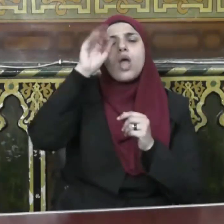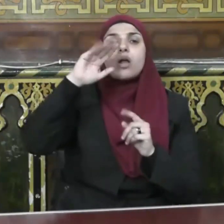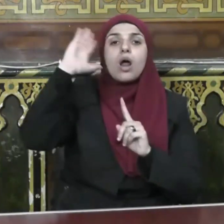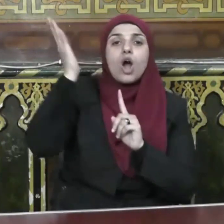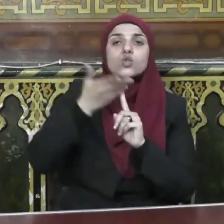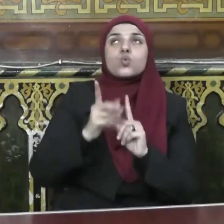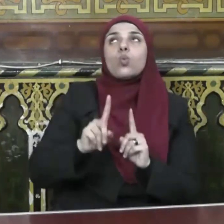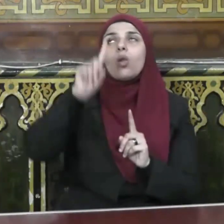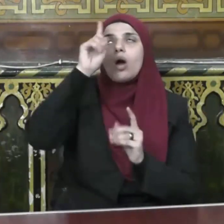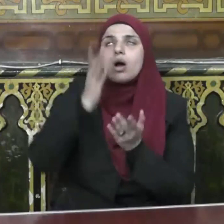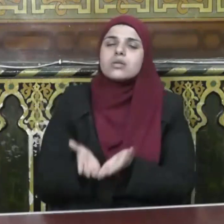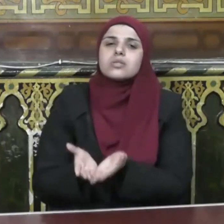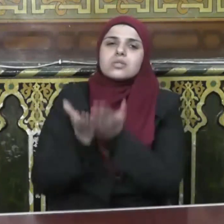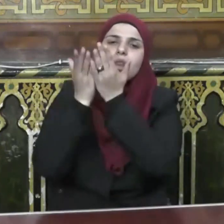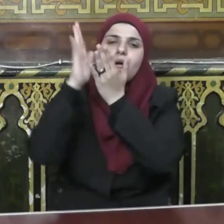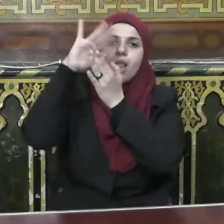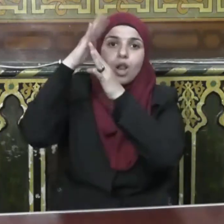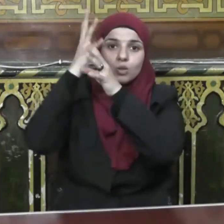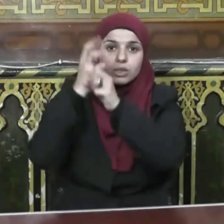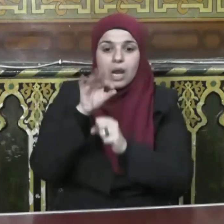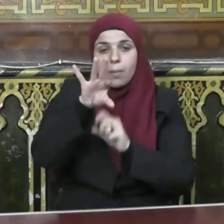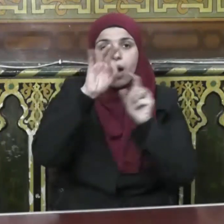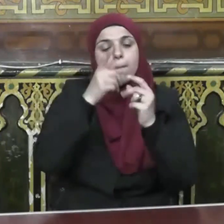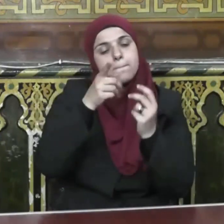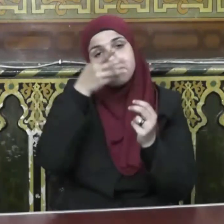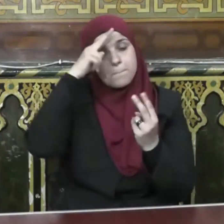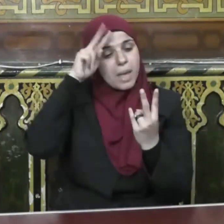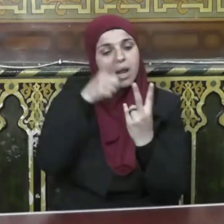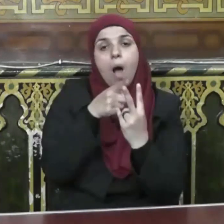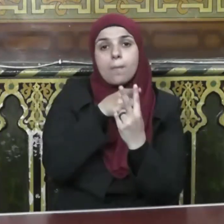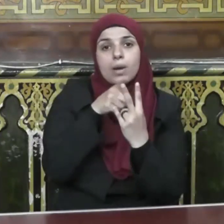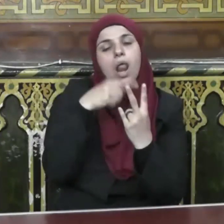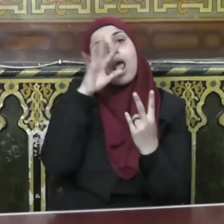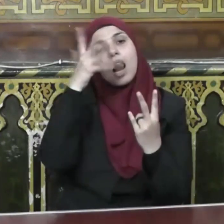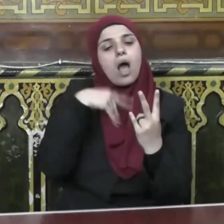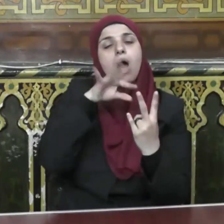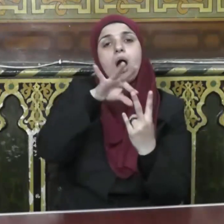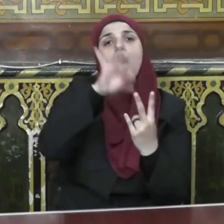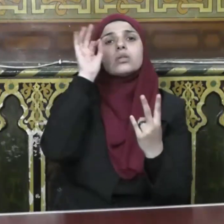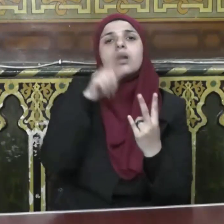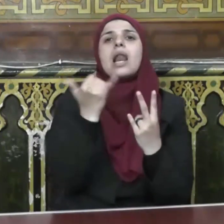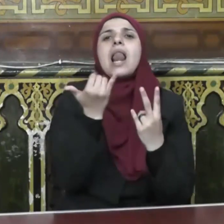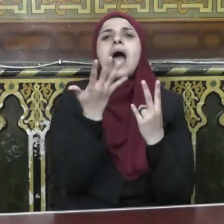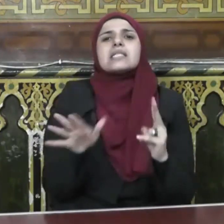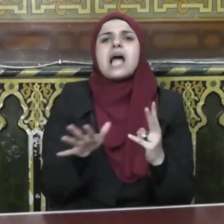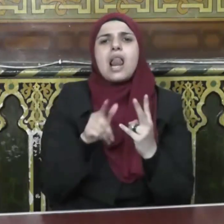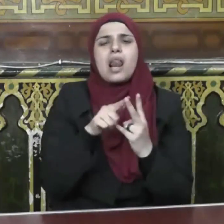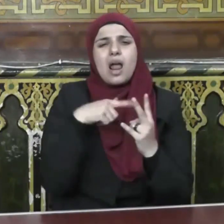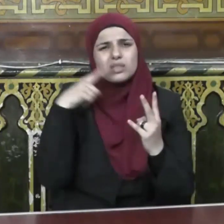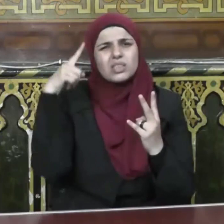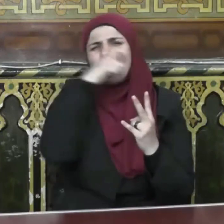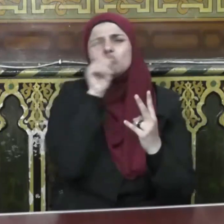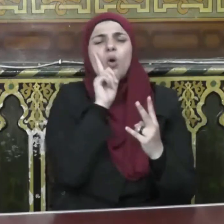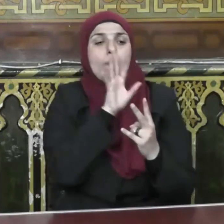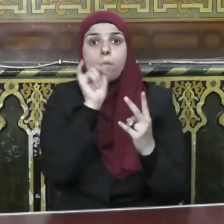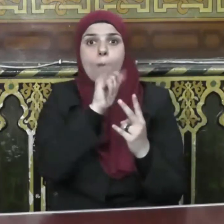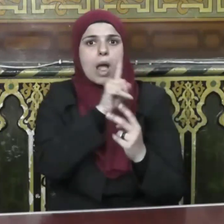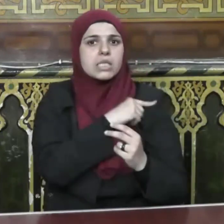صلى الله عليه وسلم بين أمرين إلا اختار أيسرهما ما لم يكن إثما، فإن كان